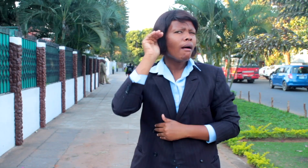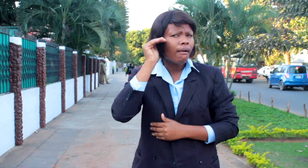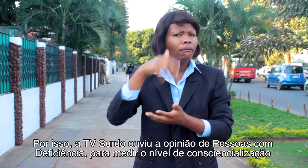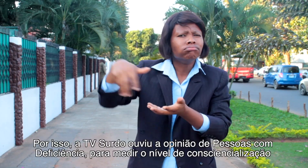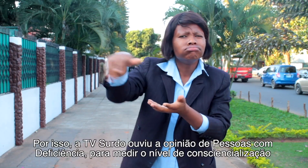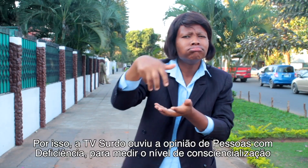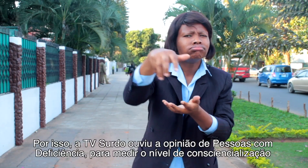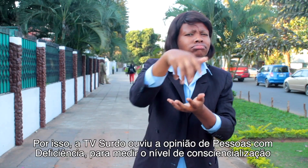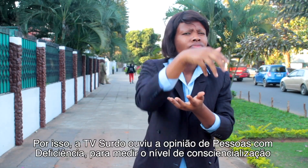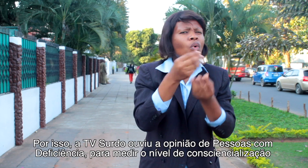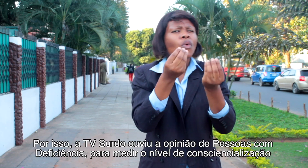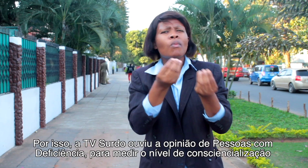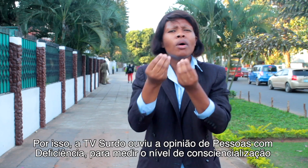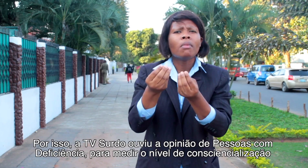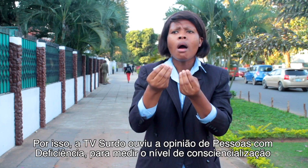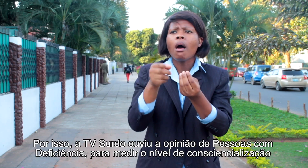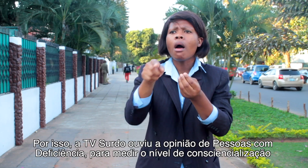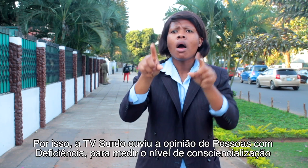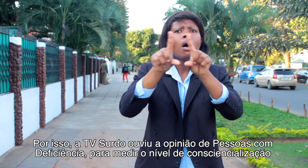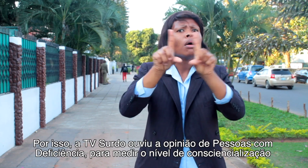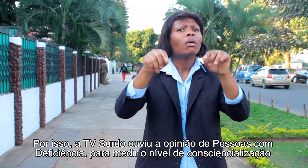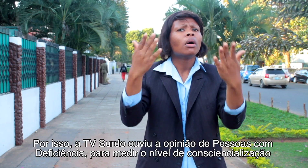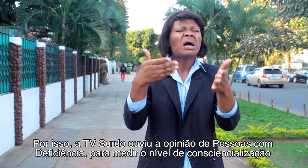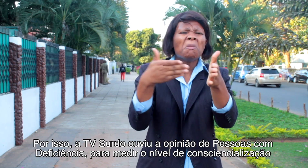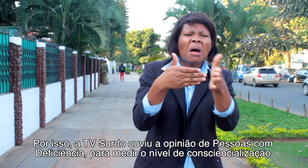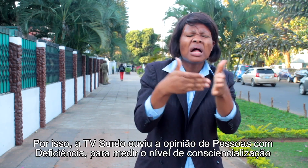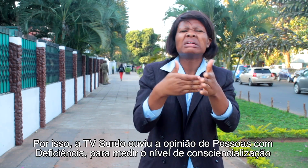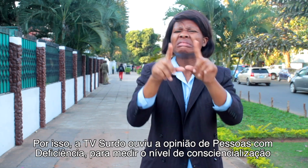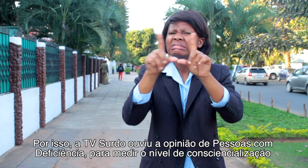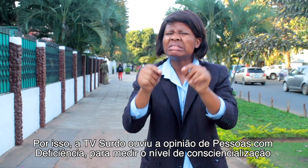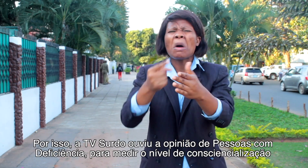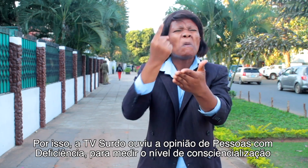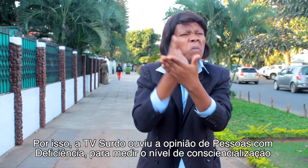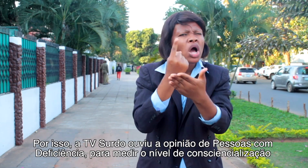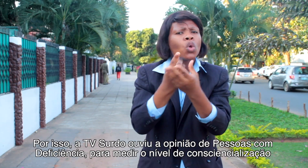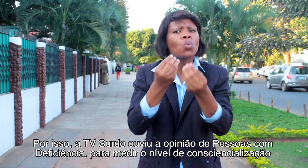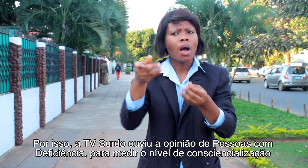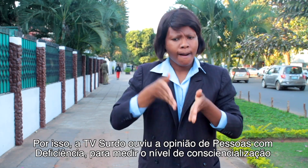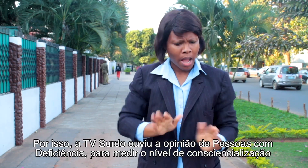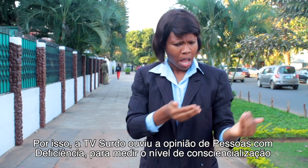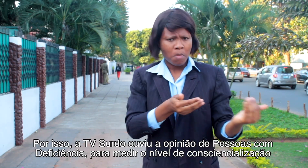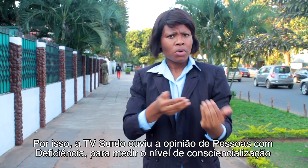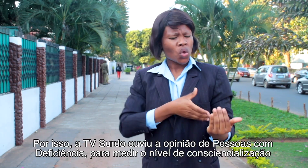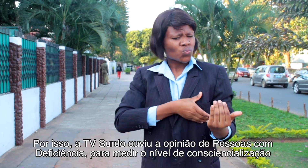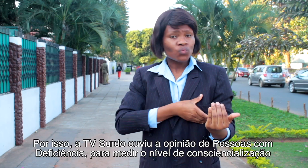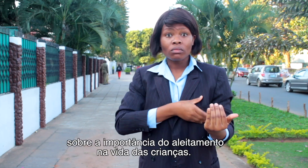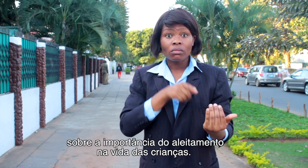Por isso, a TV Sordo ouviu a opinião de pessoas com deficiência para medir o nível de consciencialização sobre